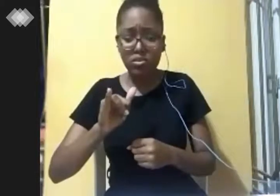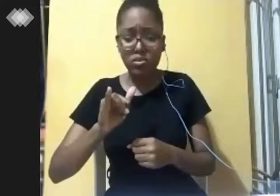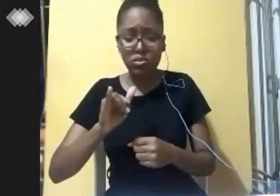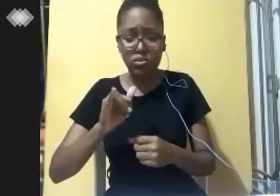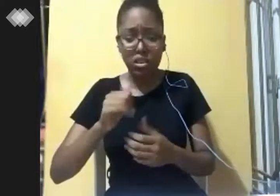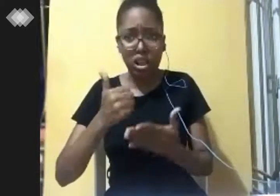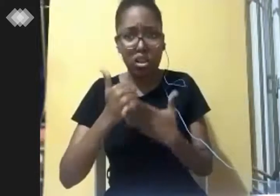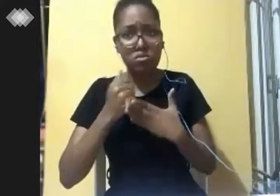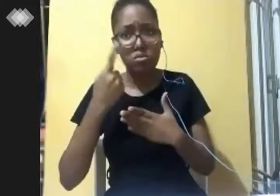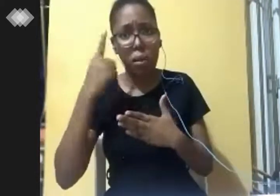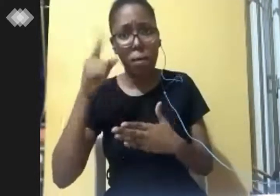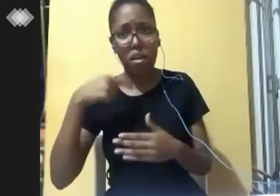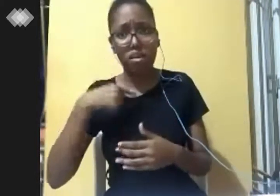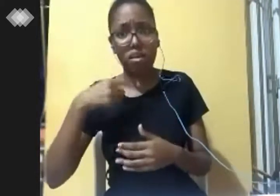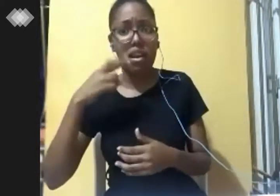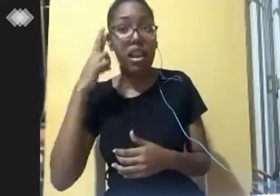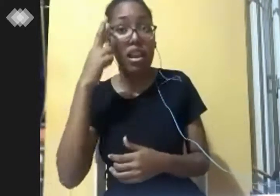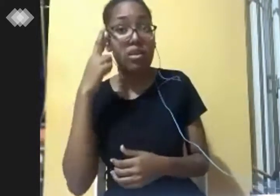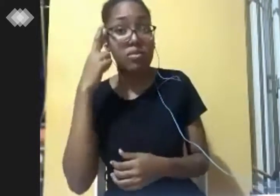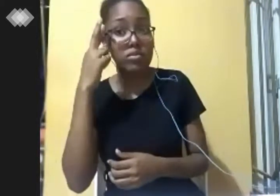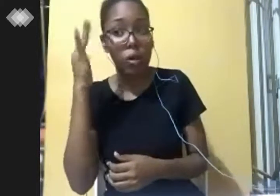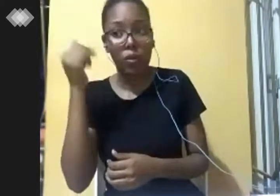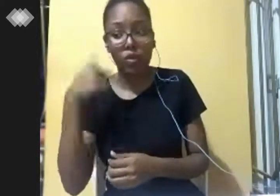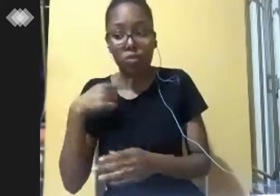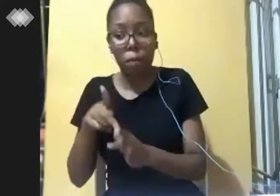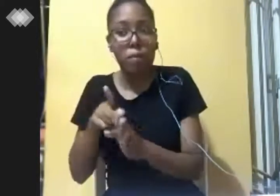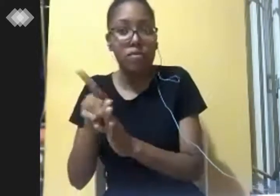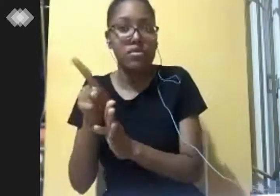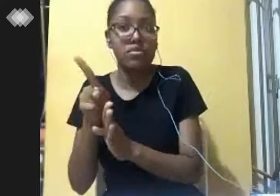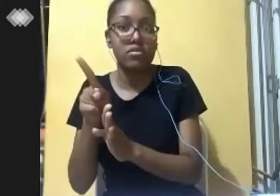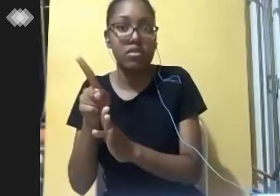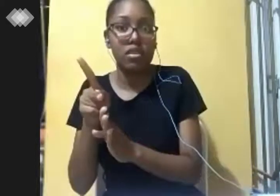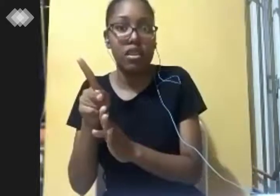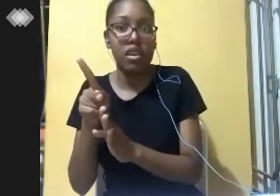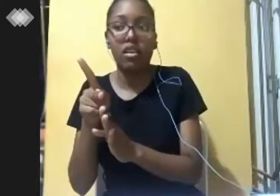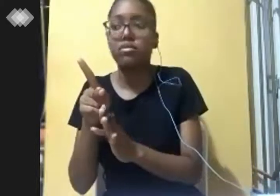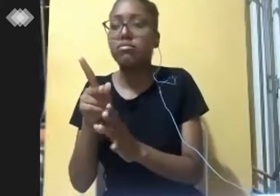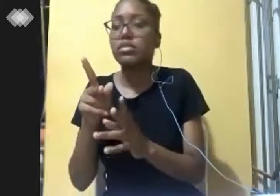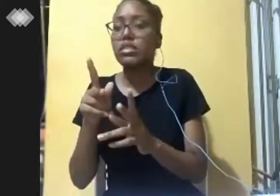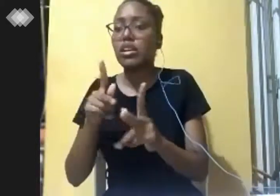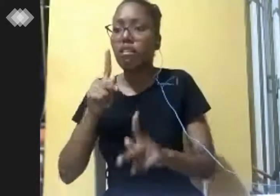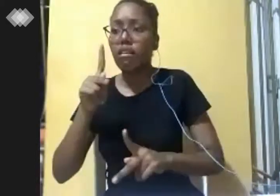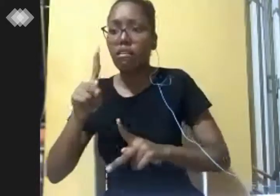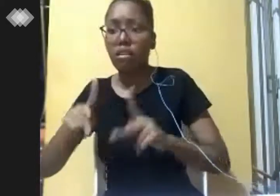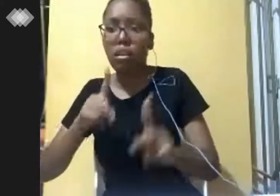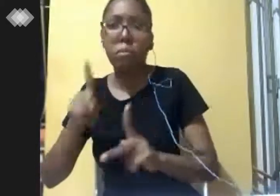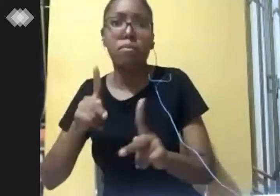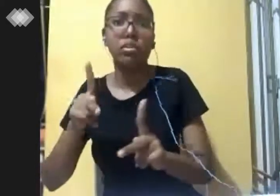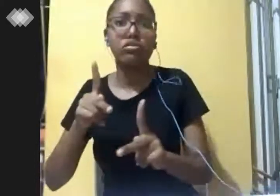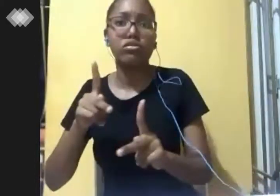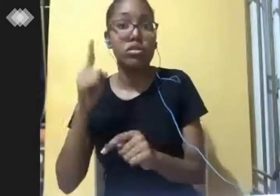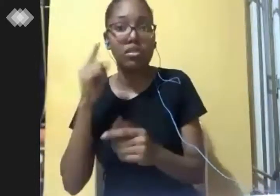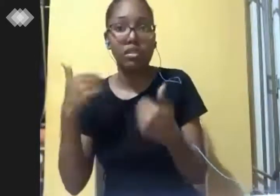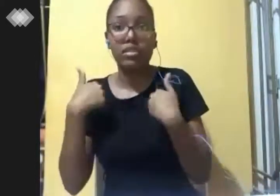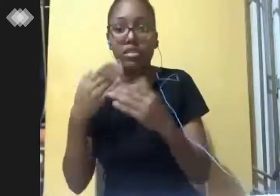conducta, porque estamos hablando de personas que tienen derechos constitucionales y que nosotros brindamos un servicio